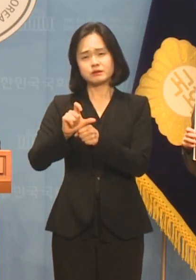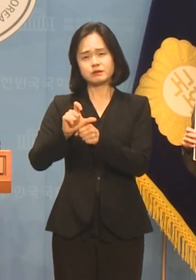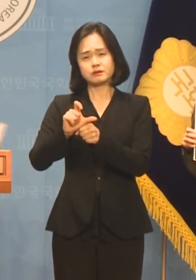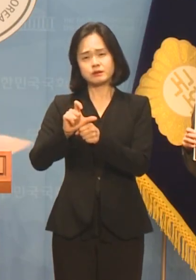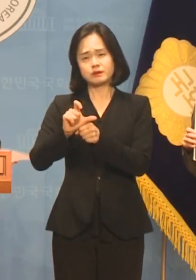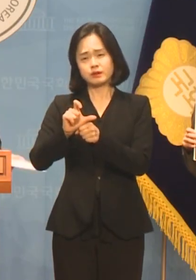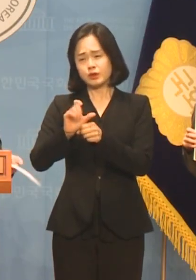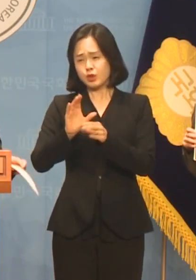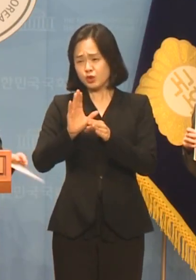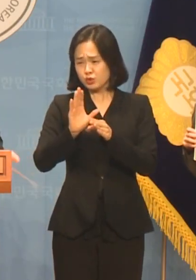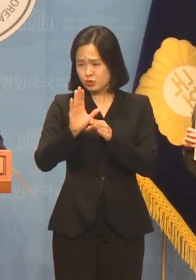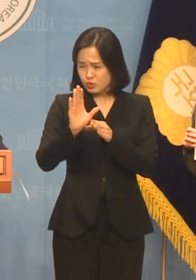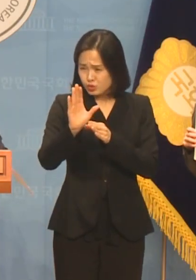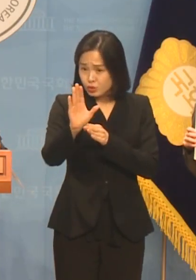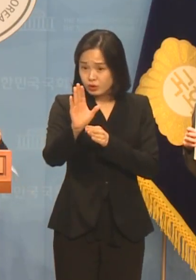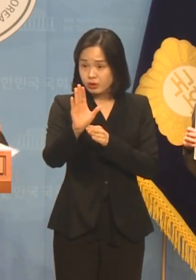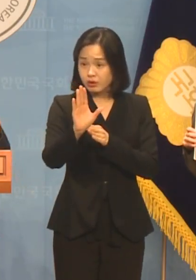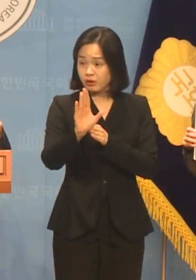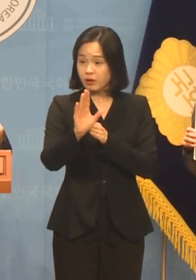9년이 더 걸렸습니다.